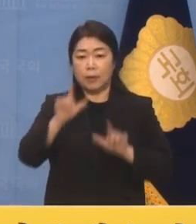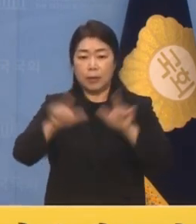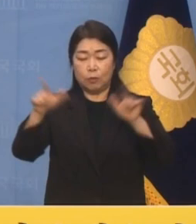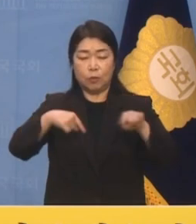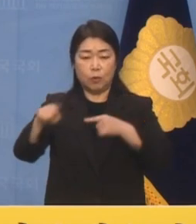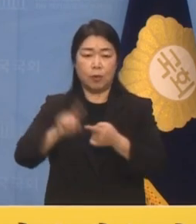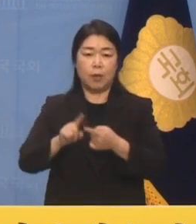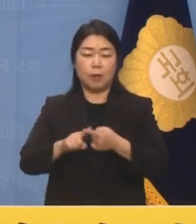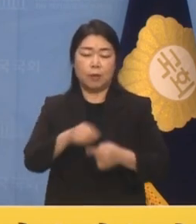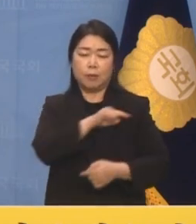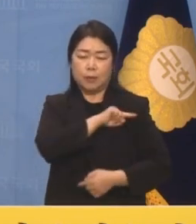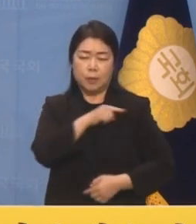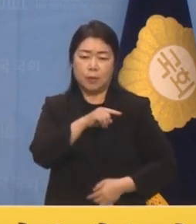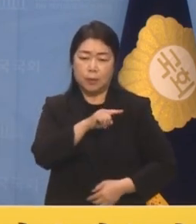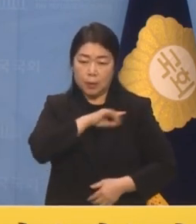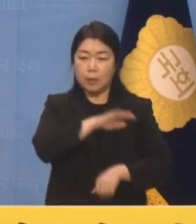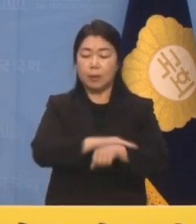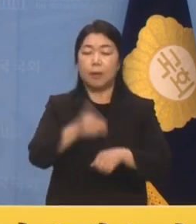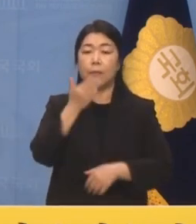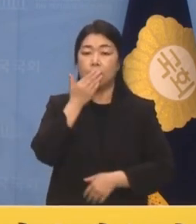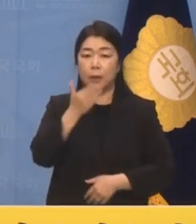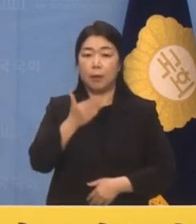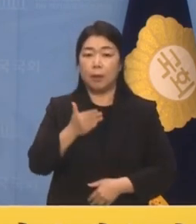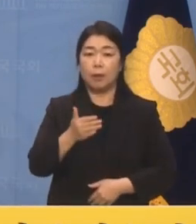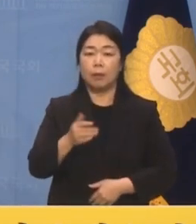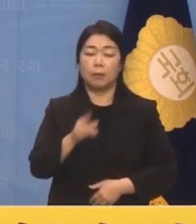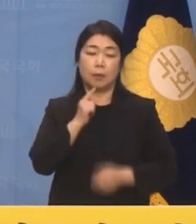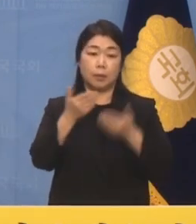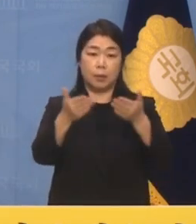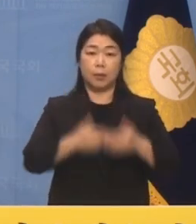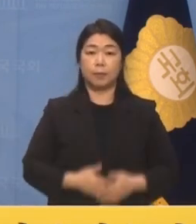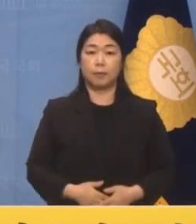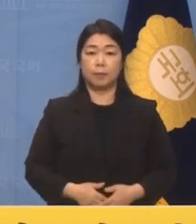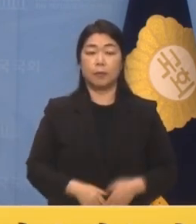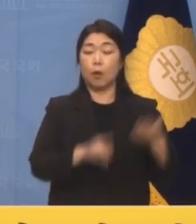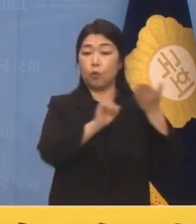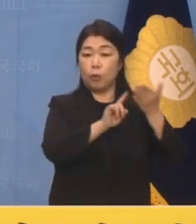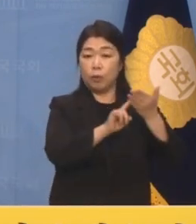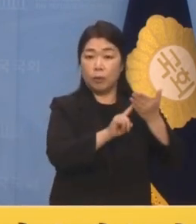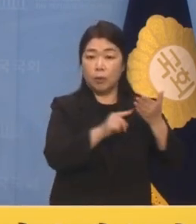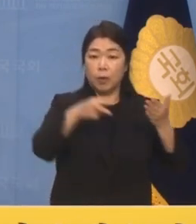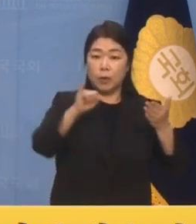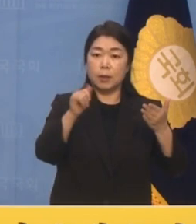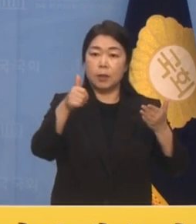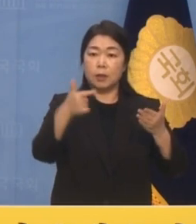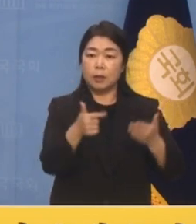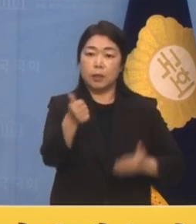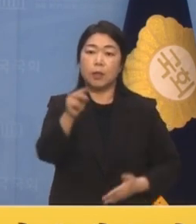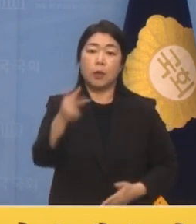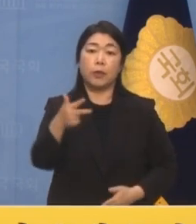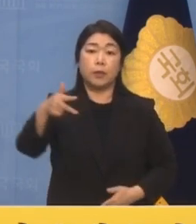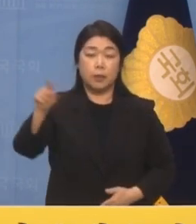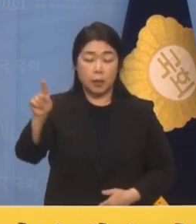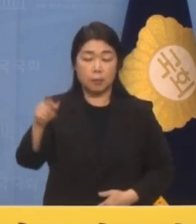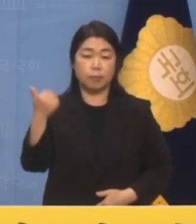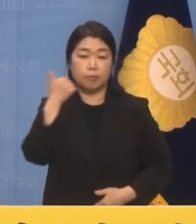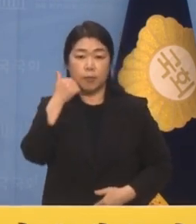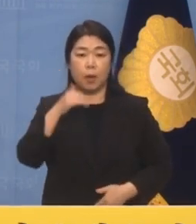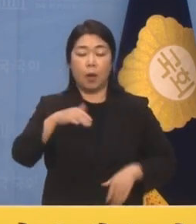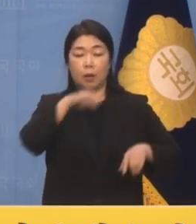있게 말씀드릴 수 있을 것 같습니다. 비례 9번 신현자 후보입니다. 신현자 후보는